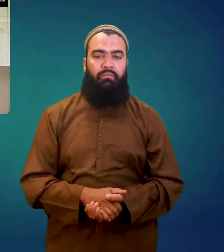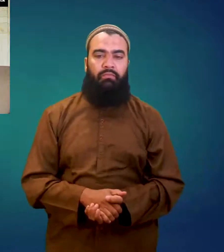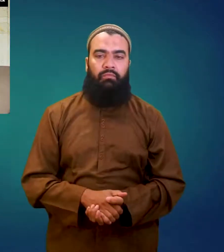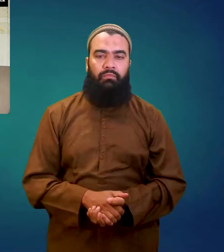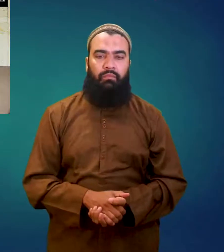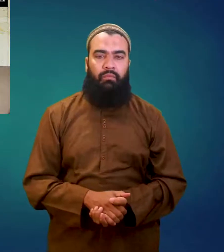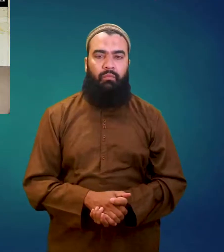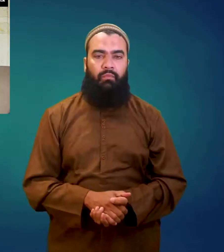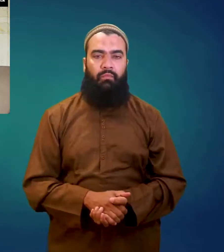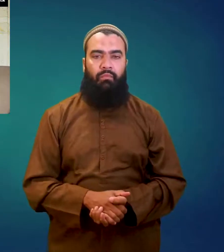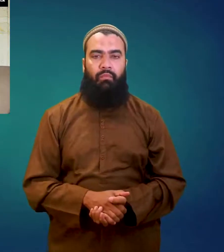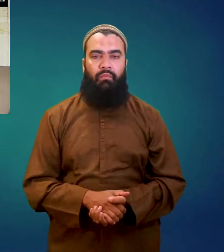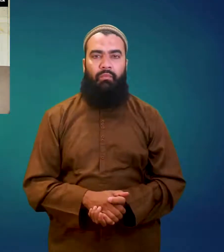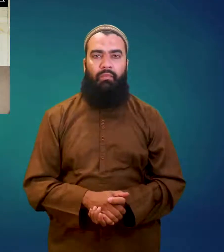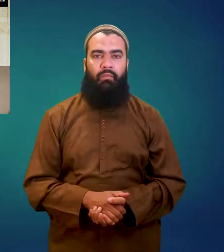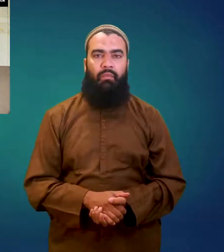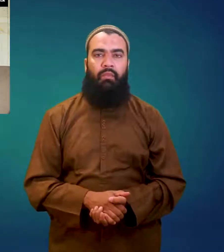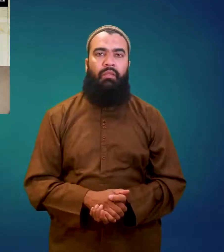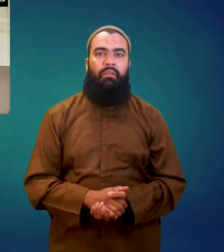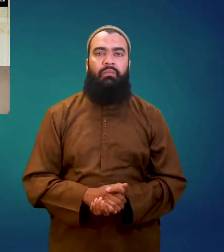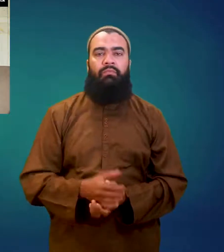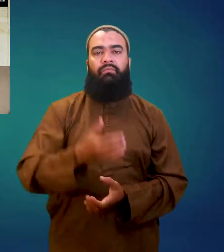آیت نمبر